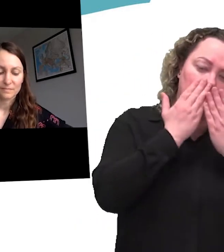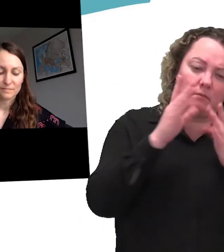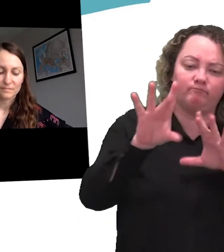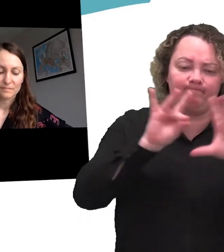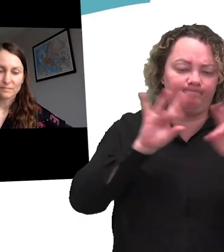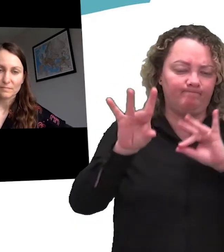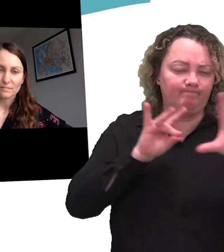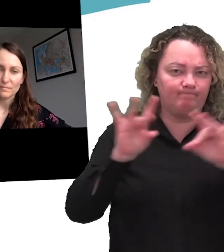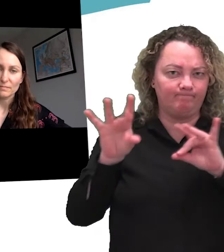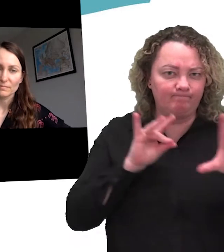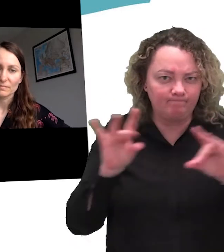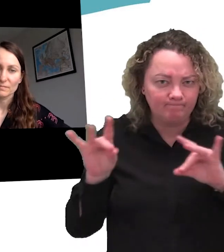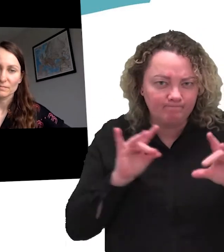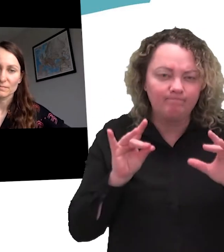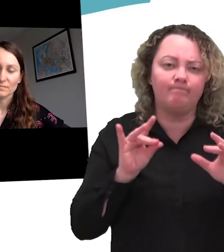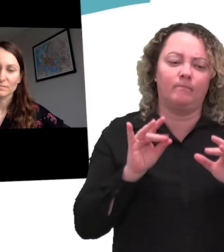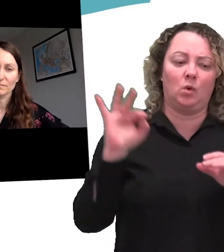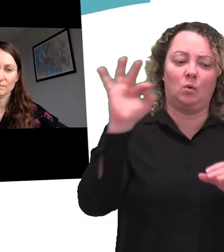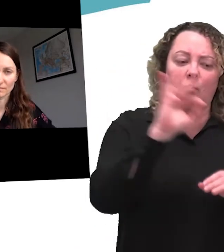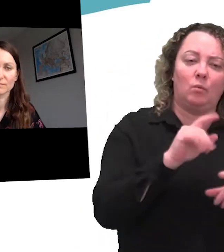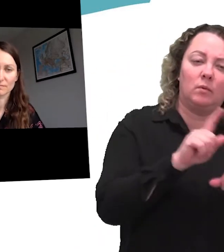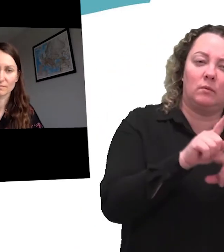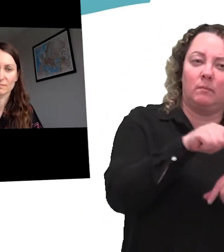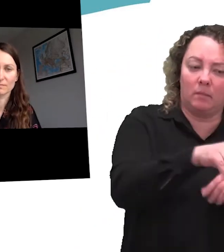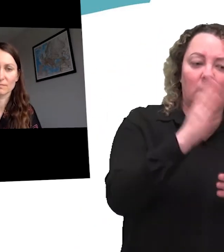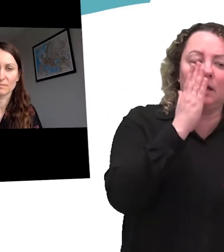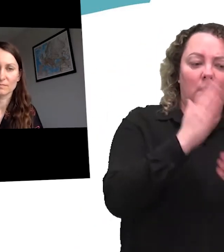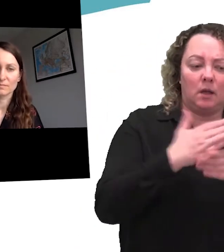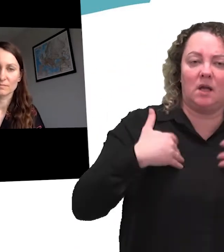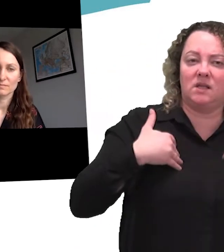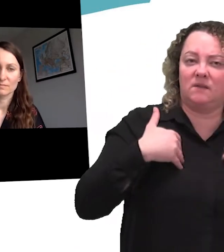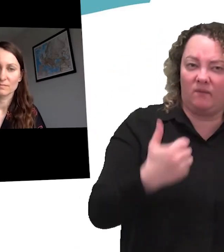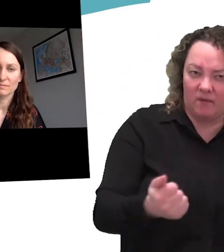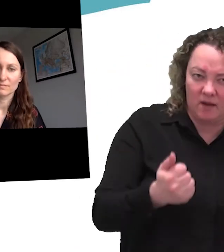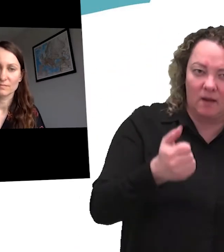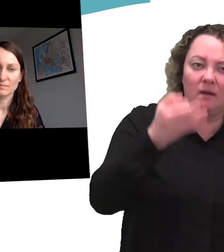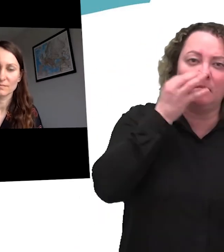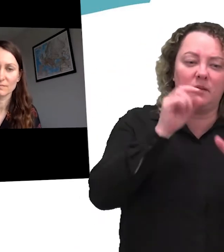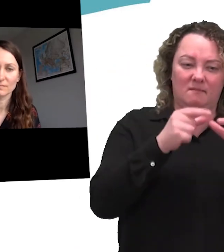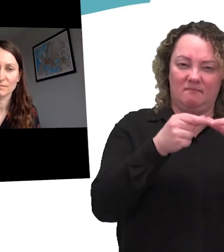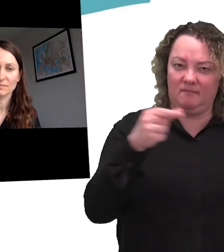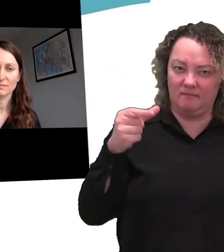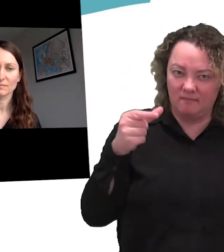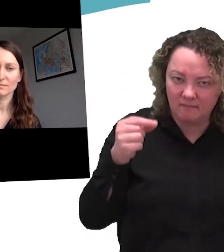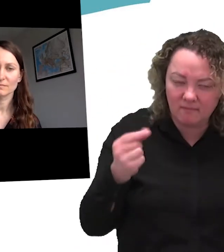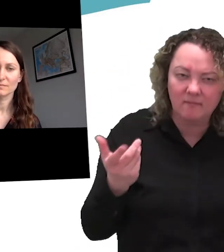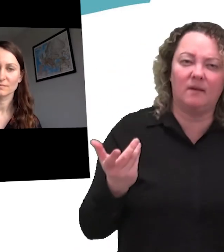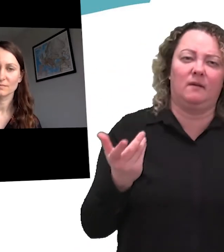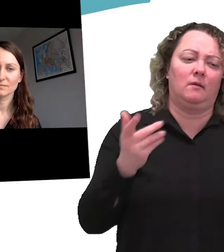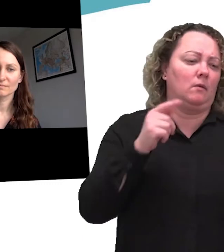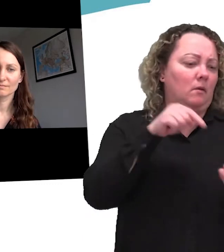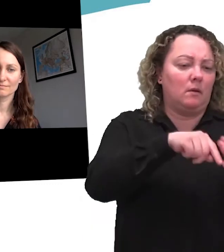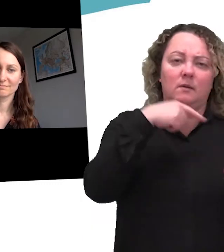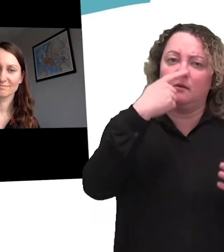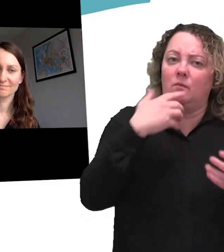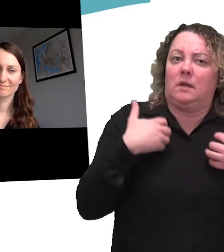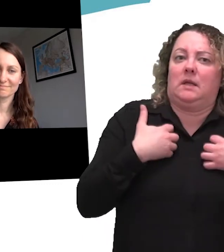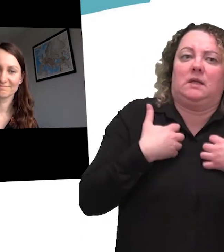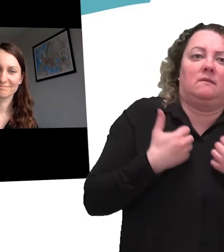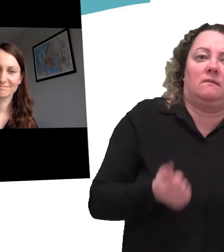kur sveiki batonėliai būna, kurie sudaro įspūdį, kad ten labai sveika, tai ten cukrų kiekis dažnai